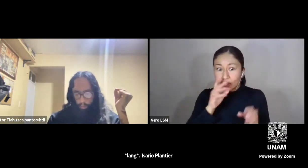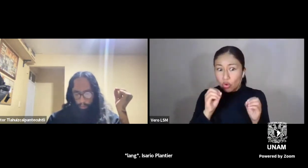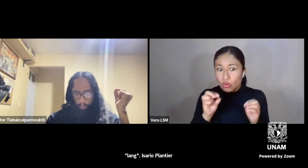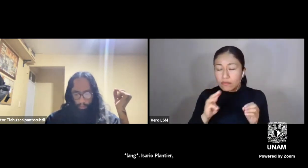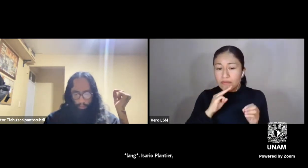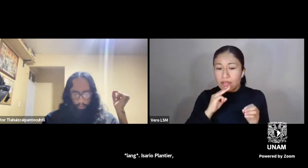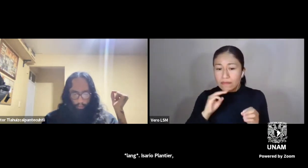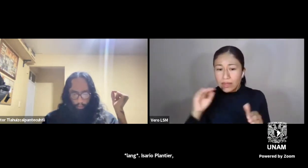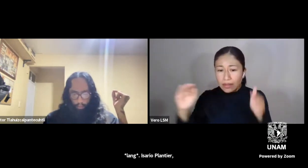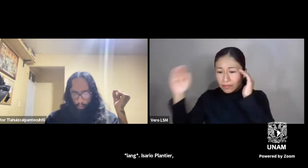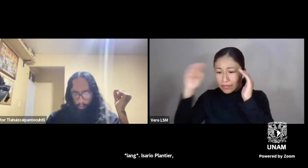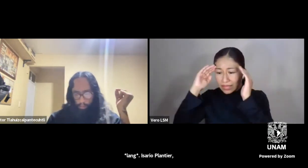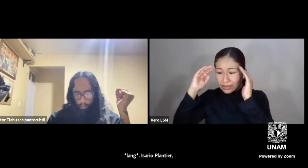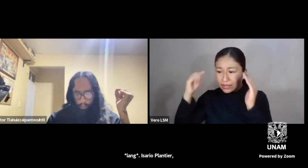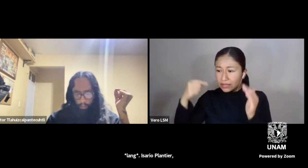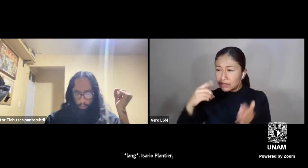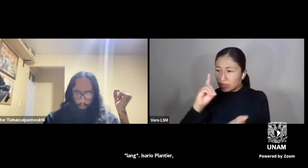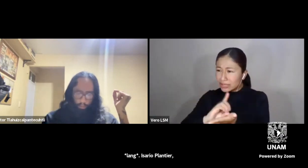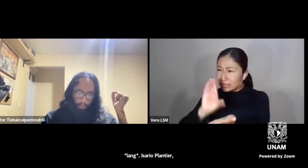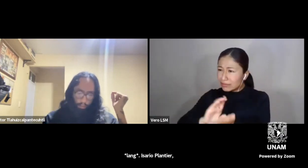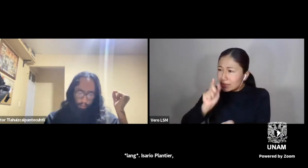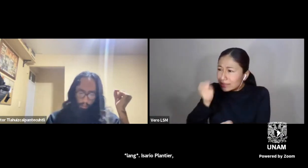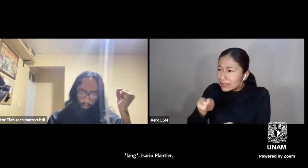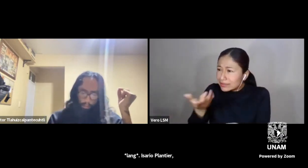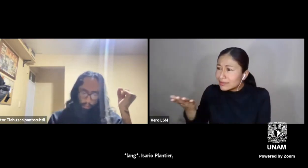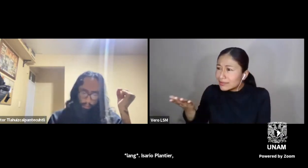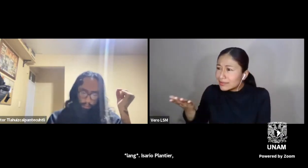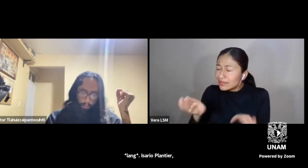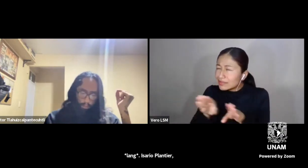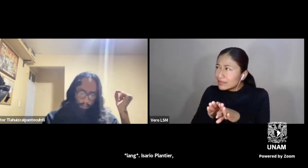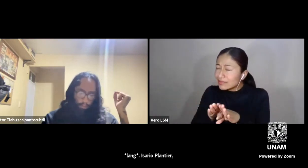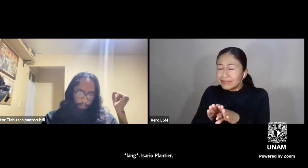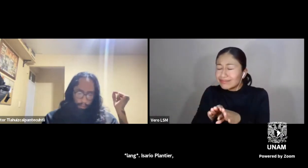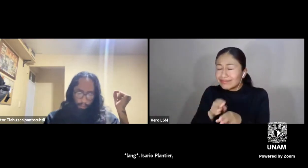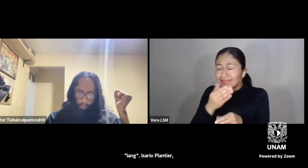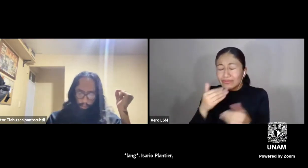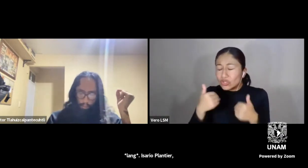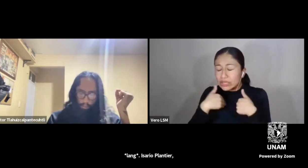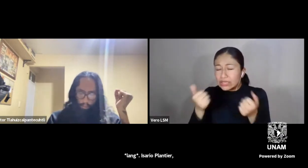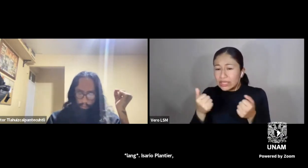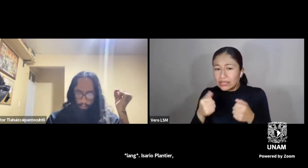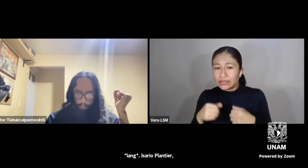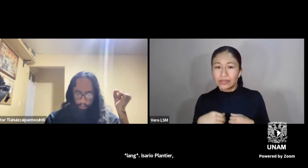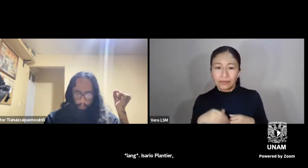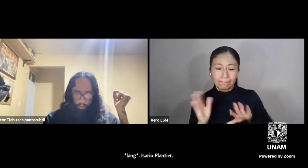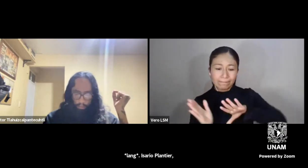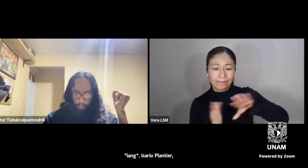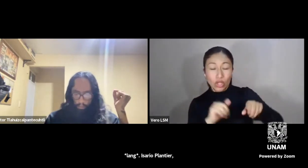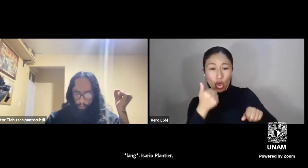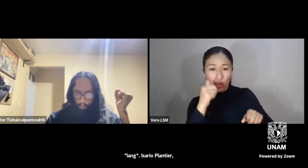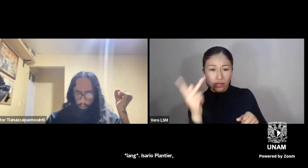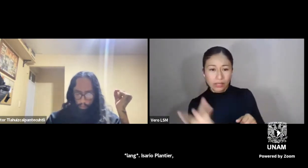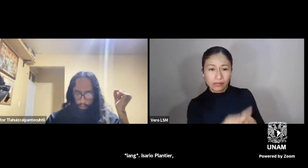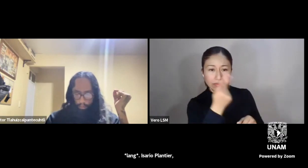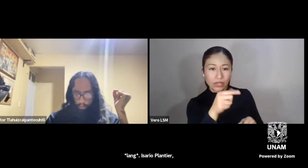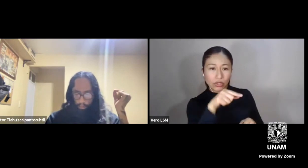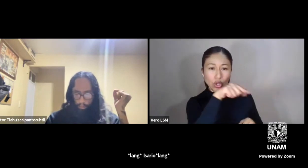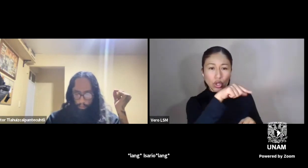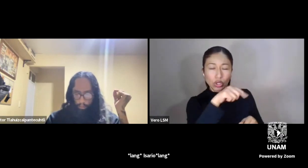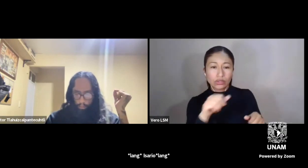funciona? Y también nos preguntan, ¿cómo se construye tu agencia DISCA en relación a otras personas DISCA?